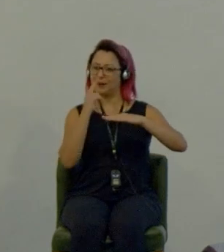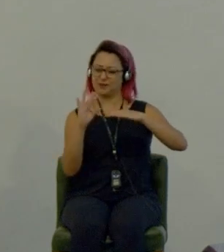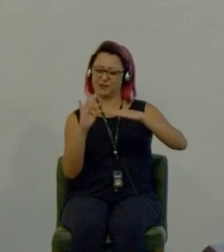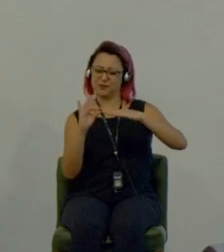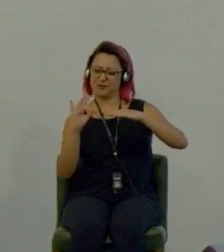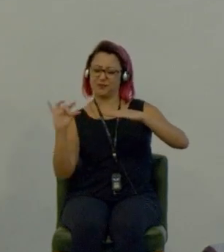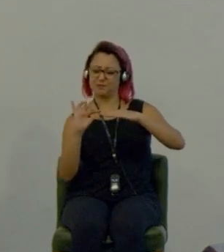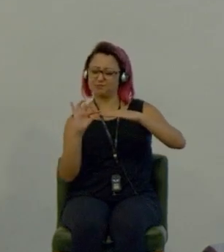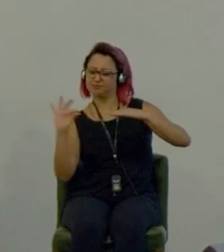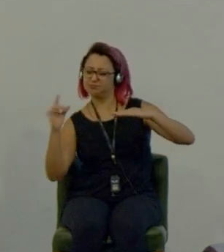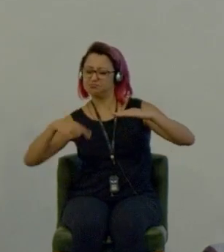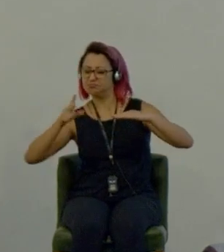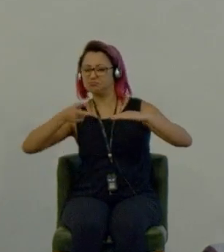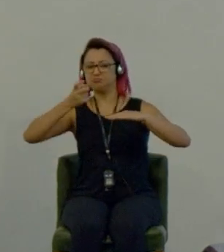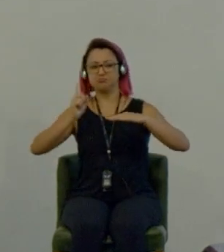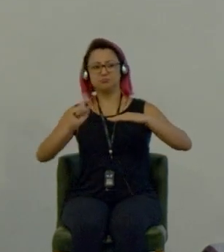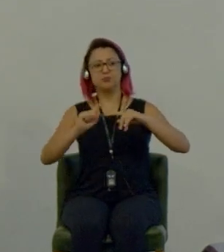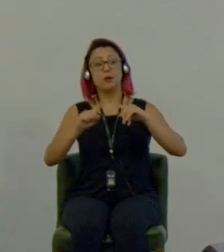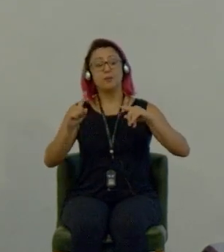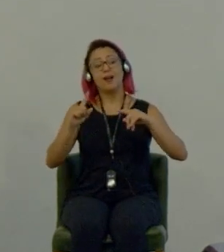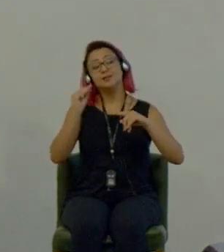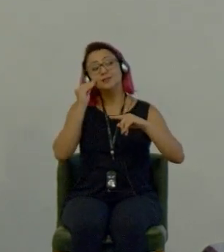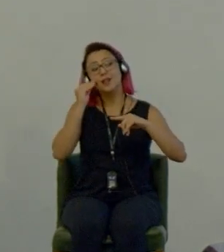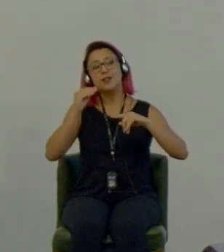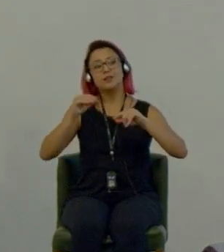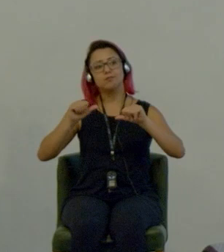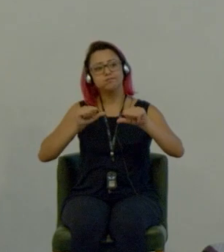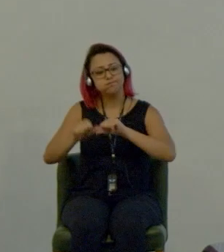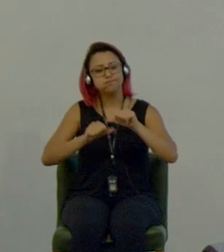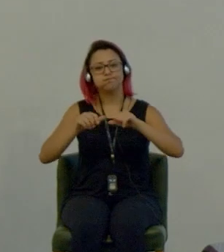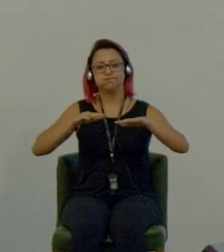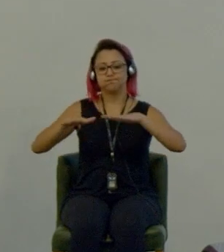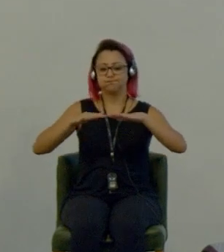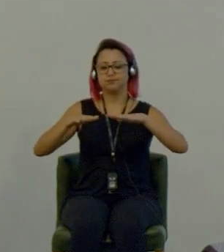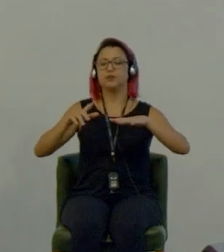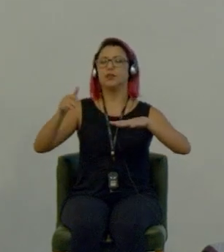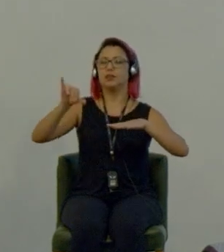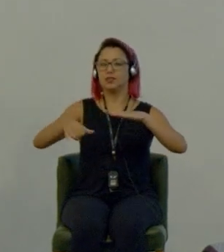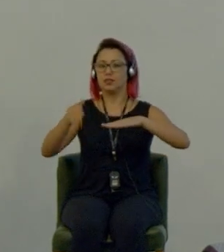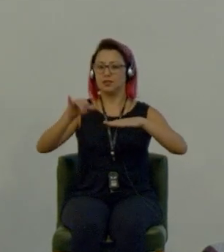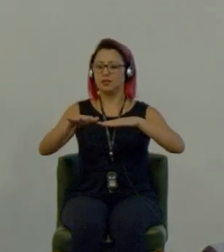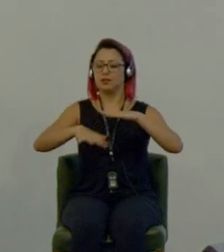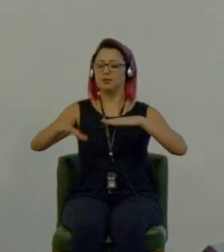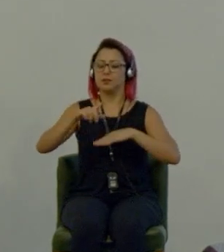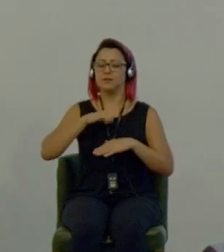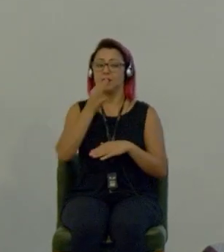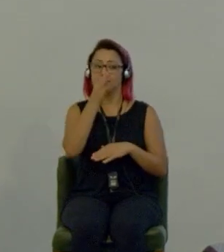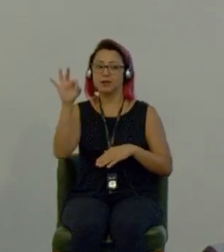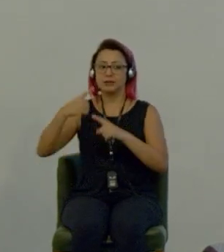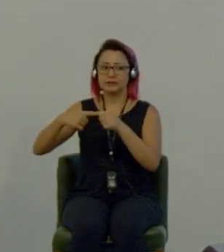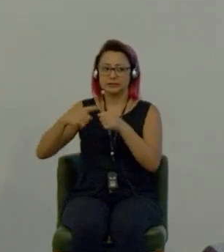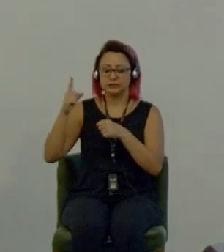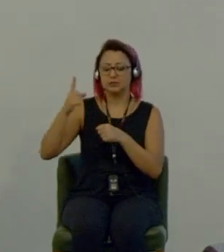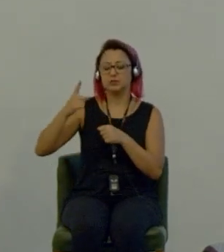Et on applique ça sur la vallée de la Chimie à Lyon. Donc, pourquoi ? Parce que c'est ce que je vous disais tout à